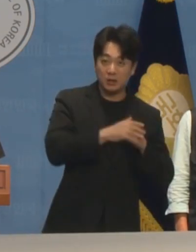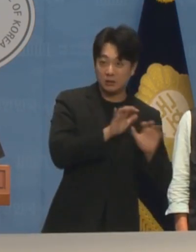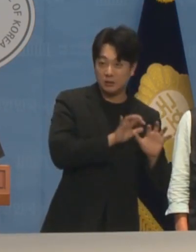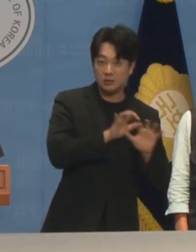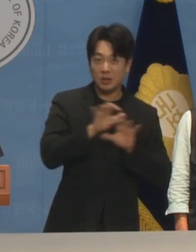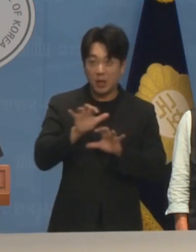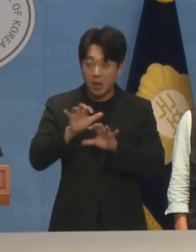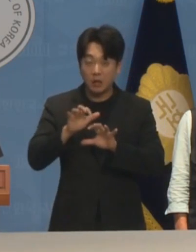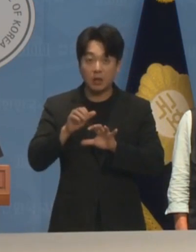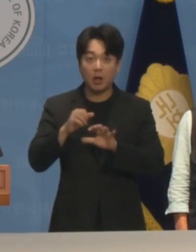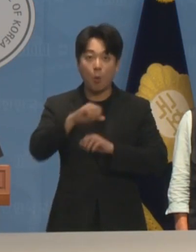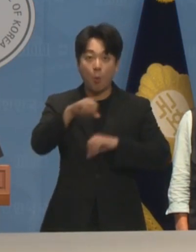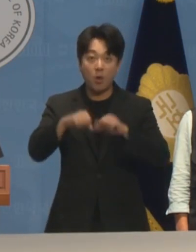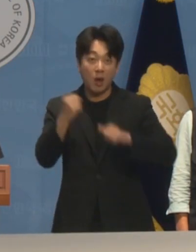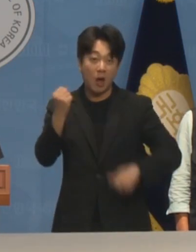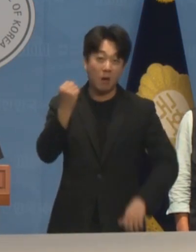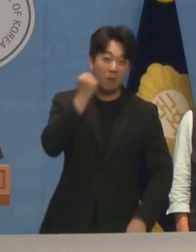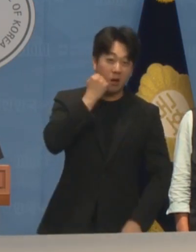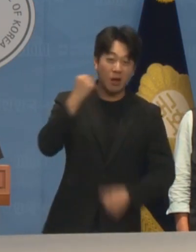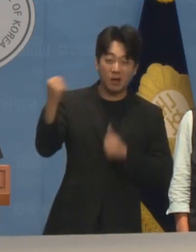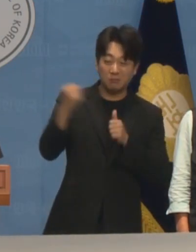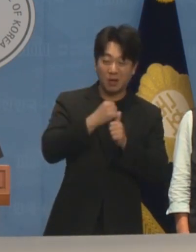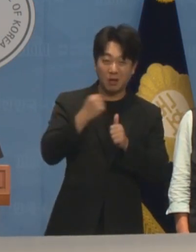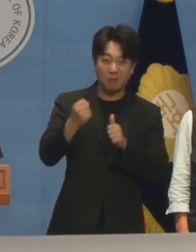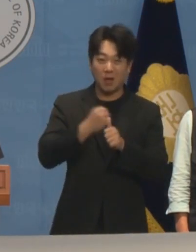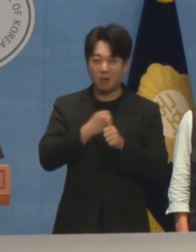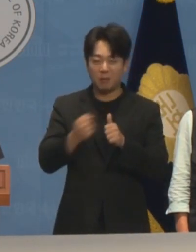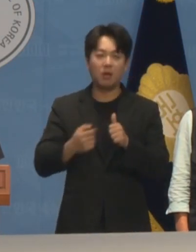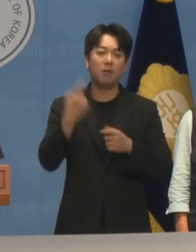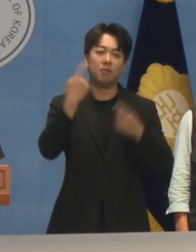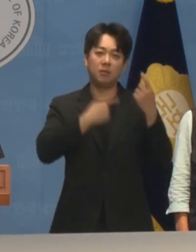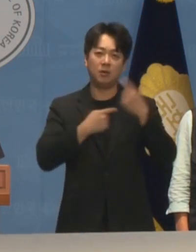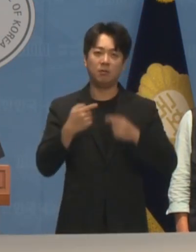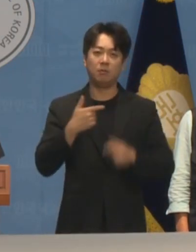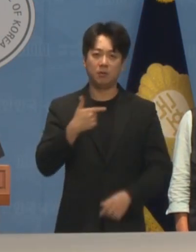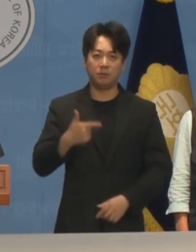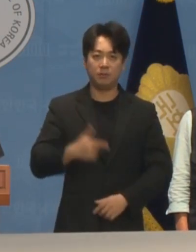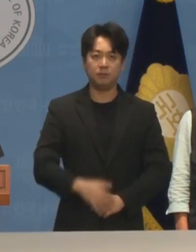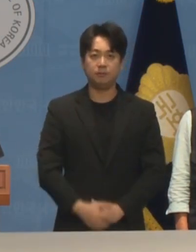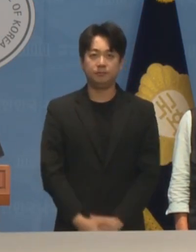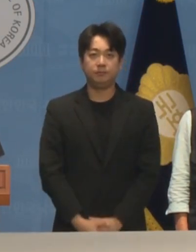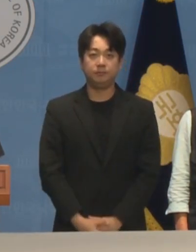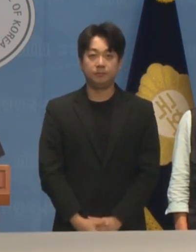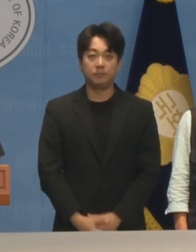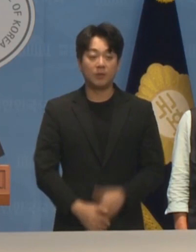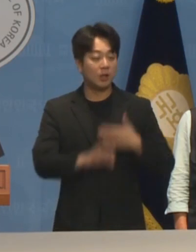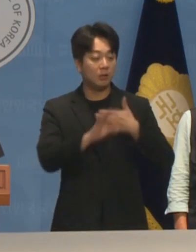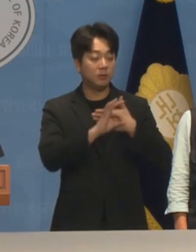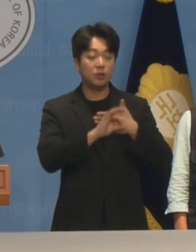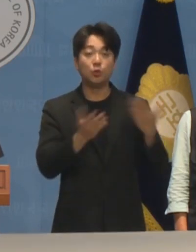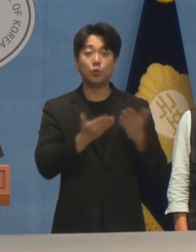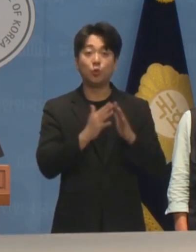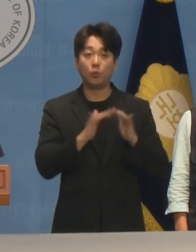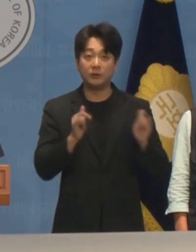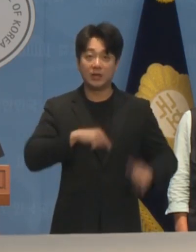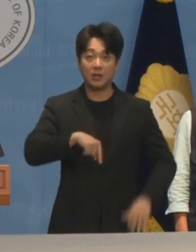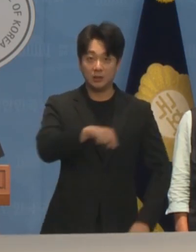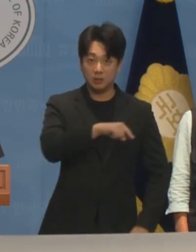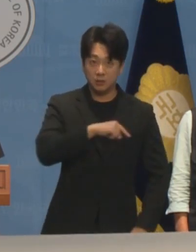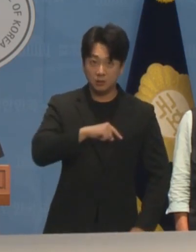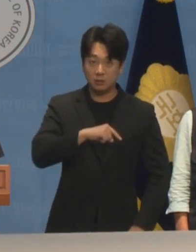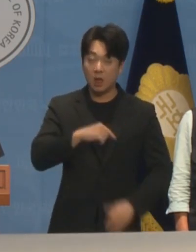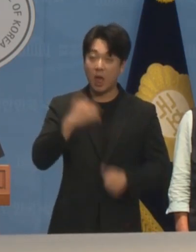맞고 욕설을 듣고 왔습니다. 우리 노동자들은, 우리 비정규직 노동자들은 이렇게 해고를